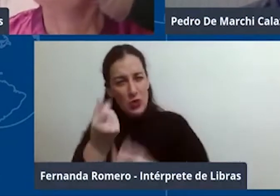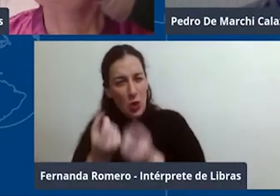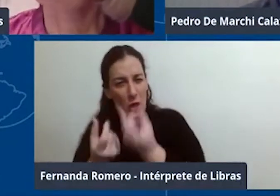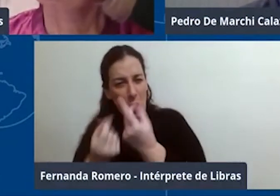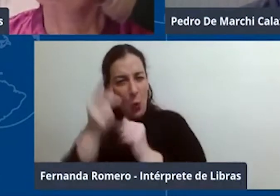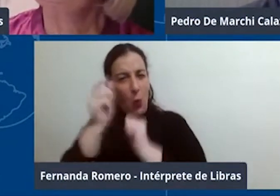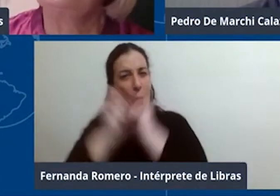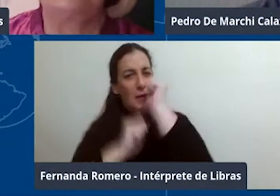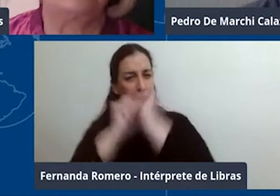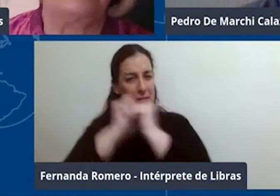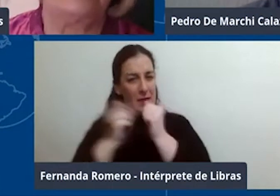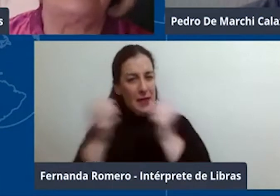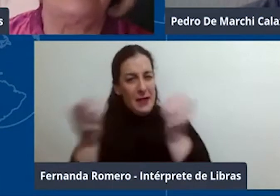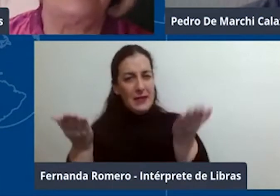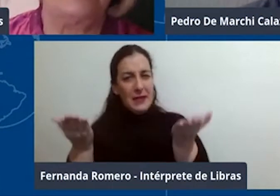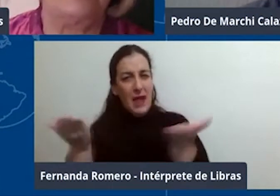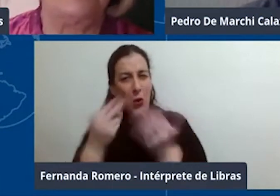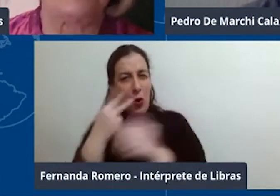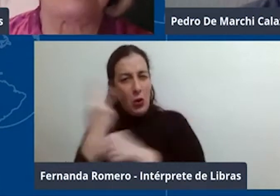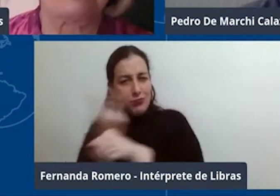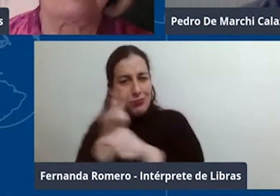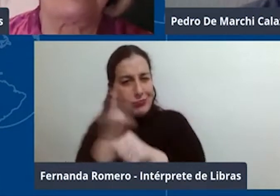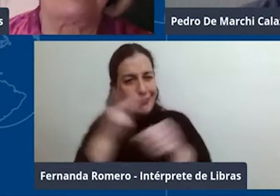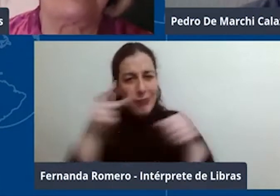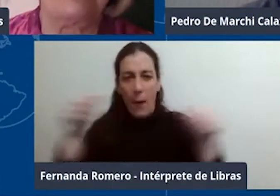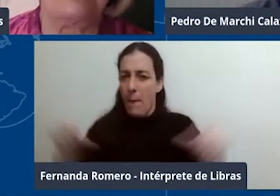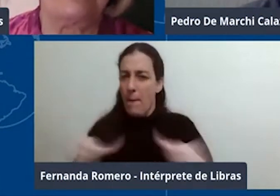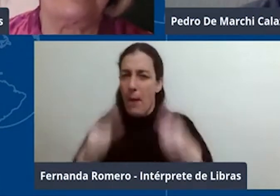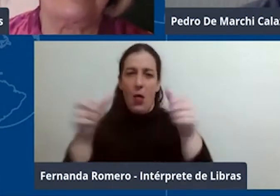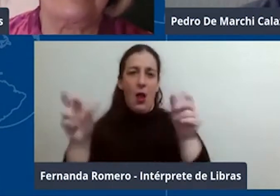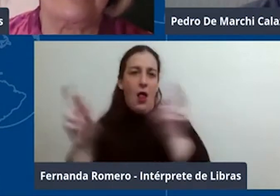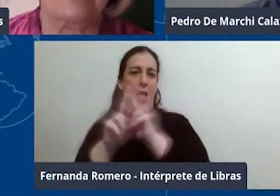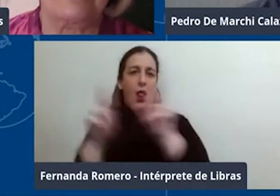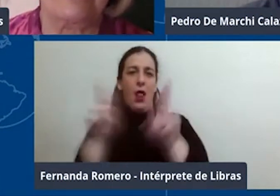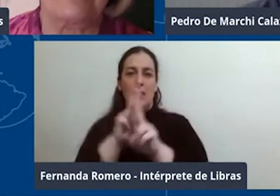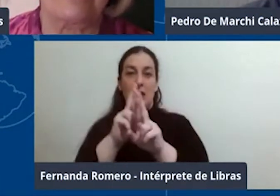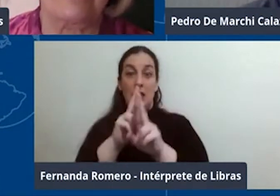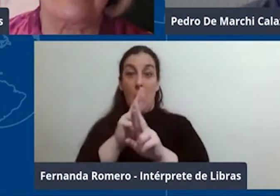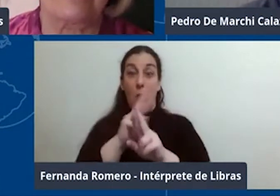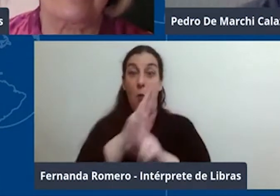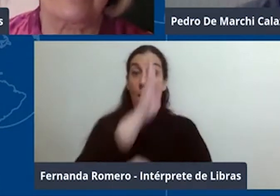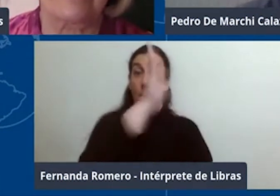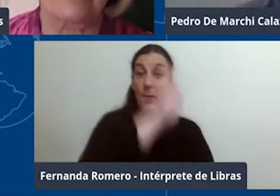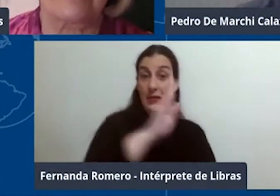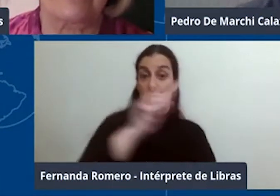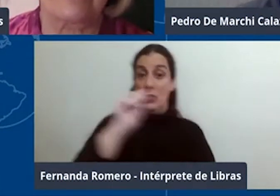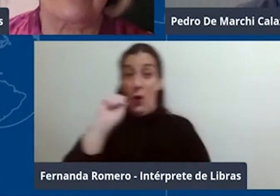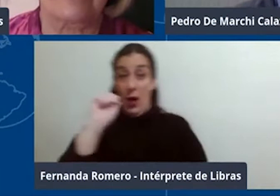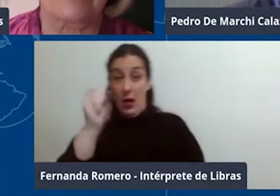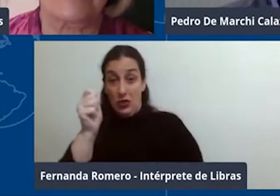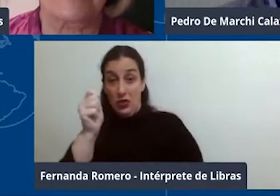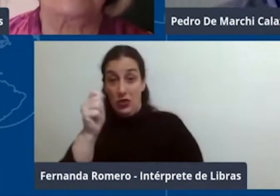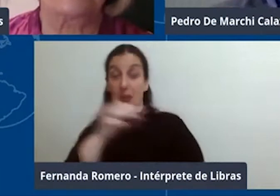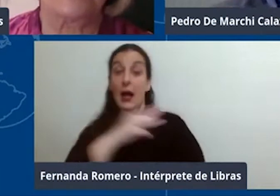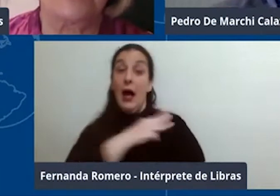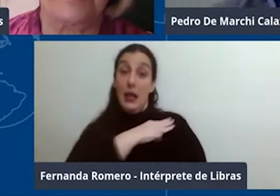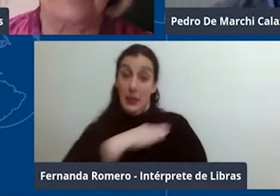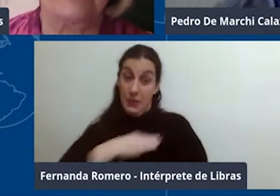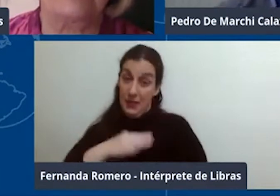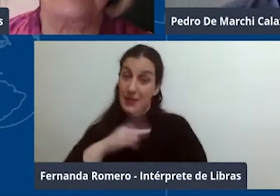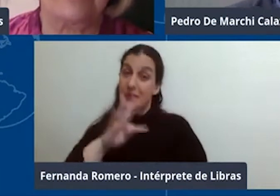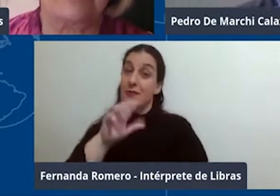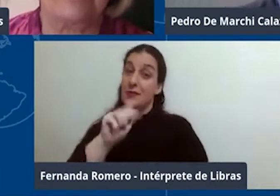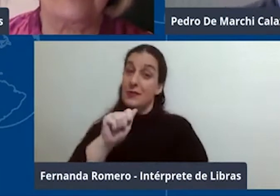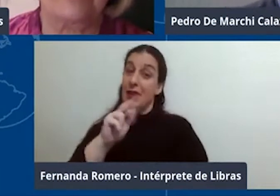buscando ter uma melhor relação Brasil, da Argentina com o Brasil, E o ministro Tarcísio, com certeza, é um case aí